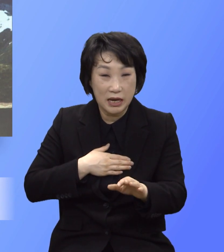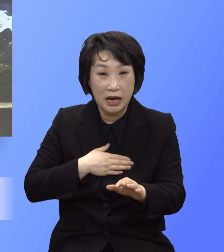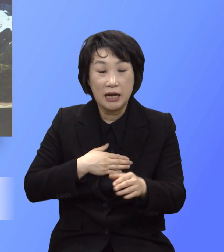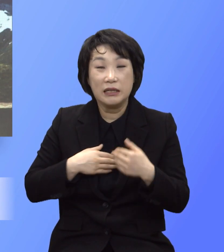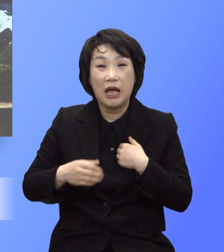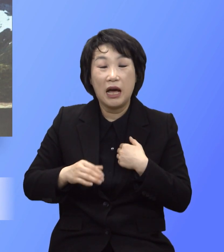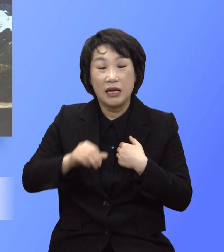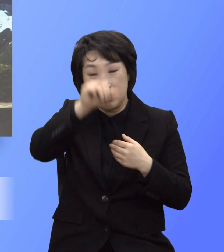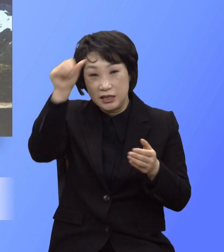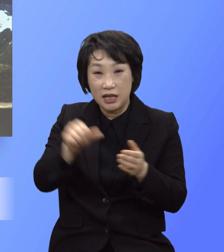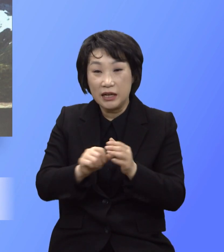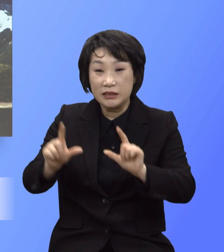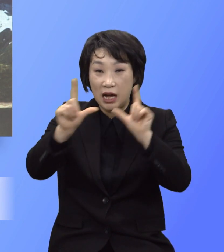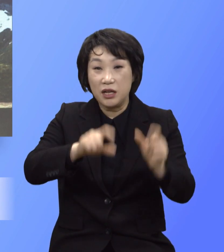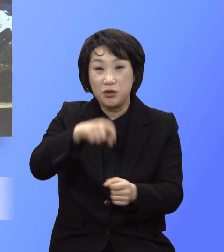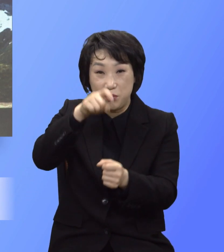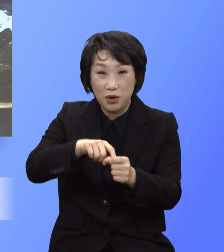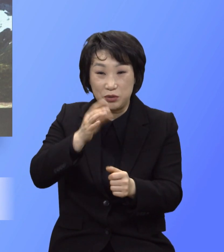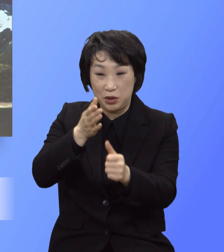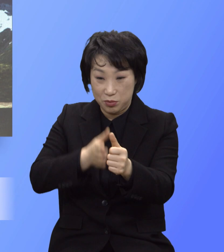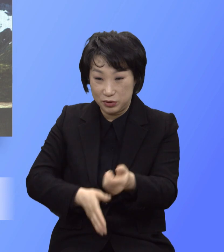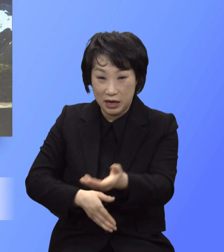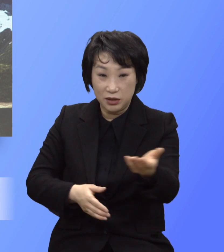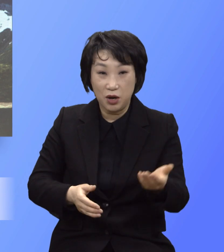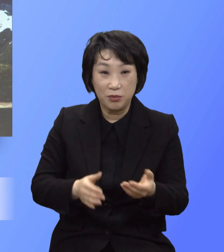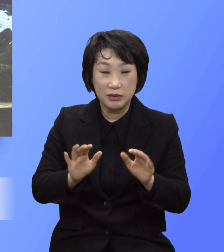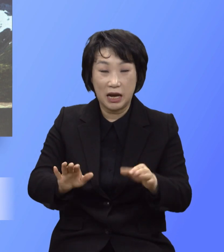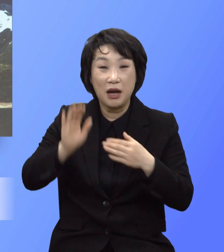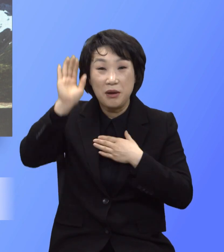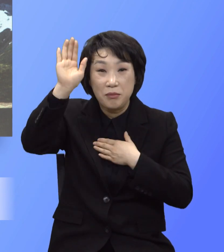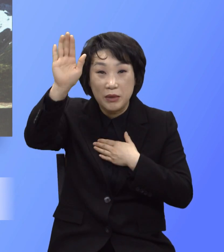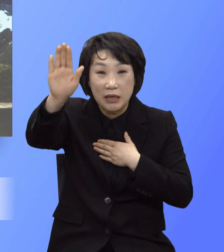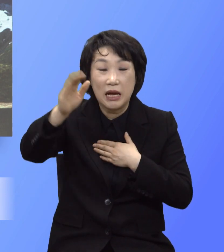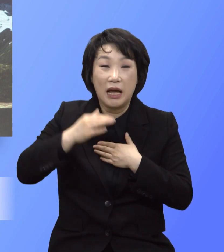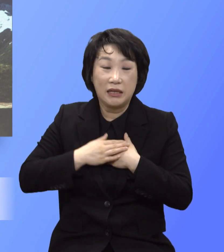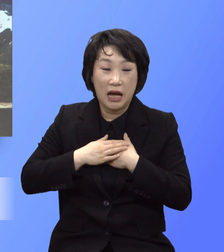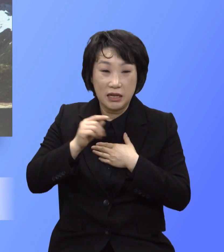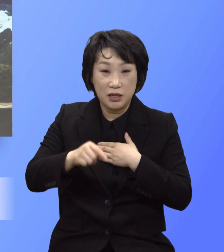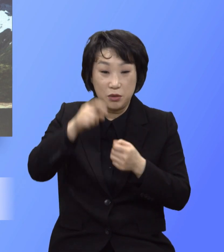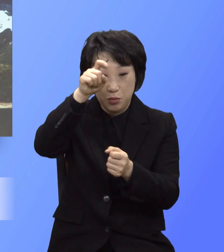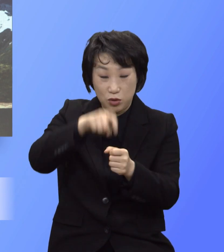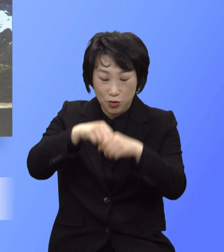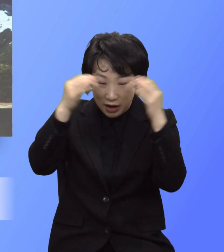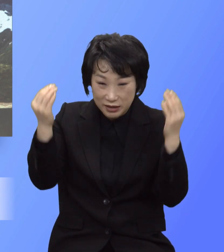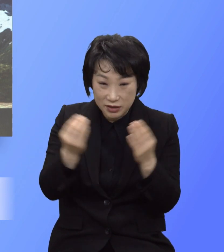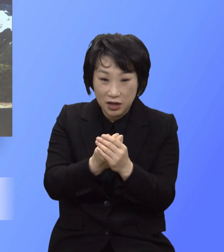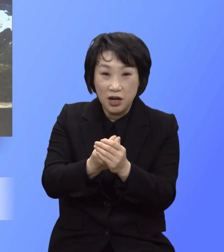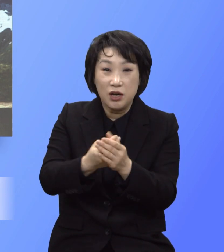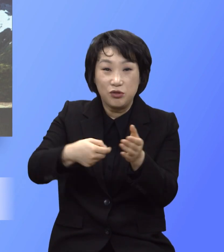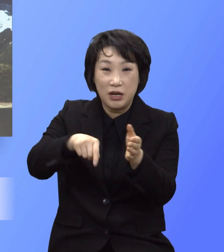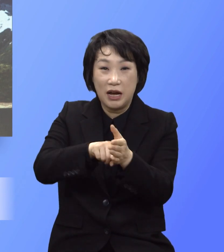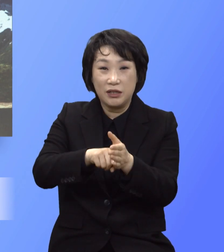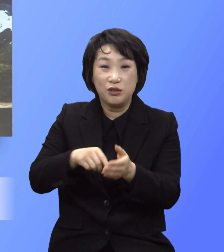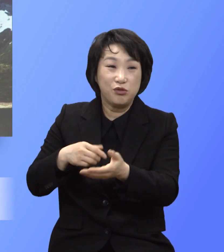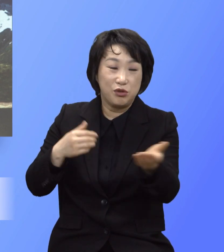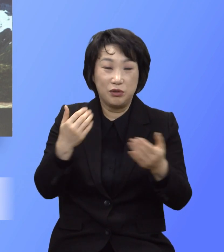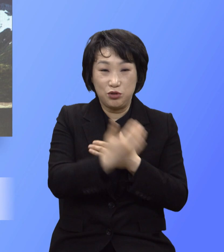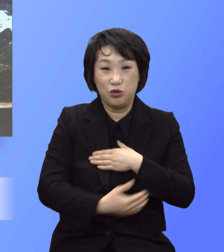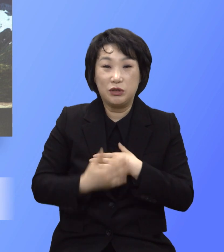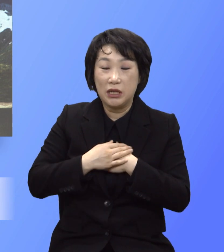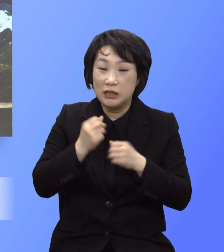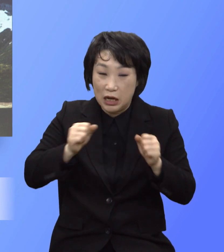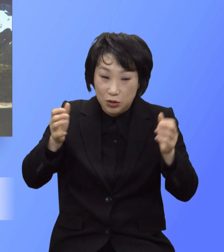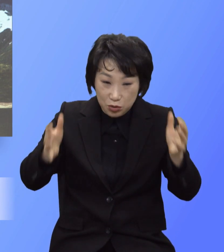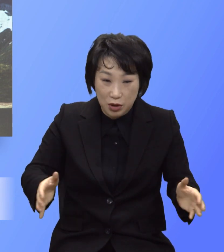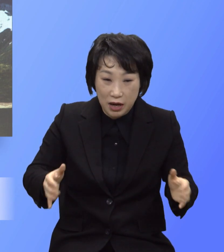할 이유가 되기를 바라며 여러분이 내일이 그 목적을 완성하기 위한 육신의 때가